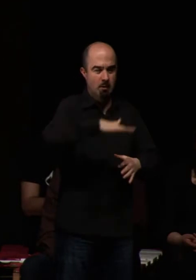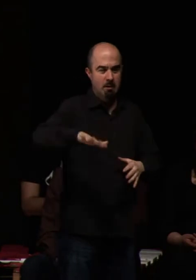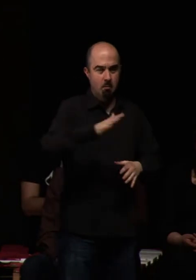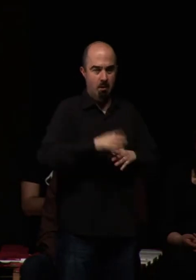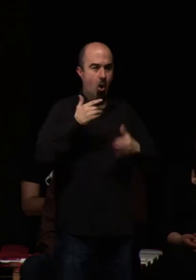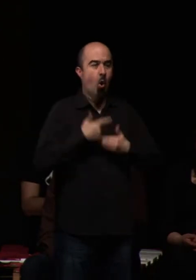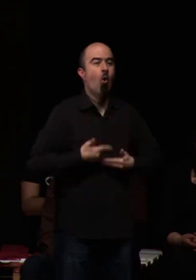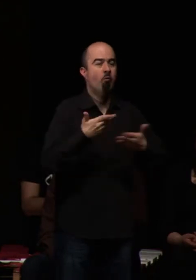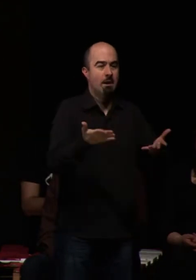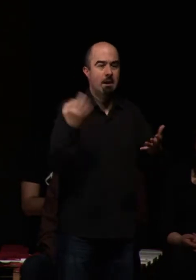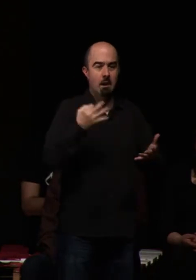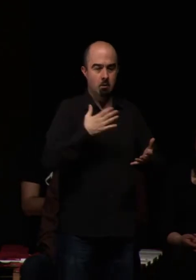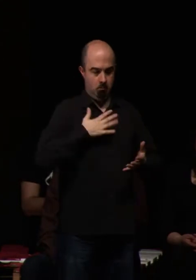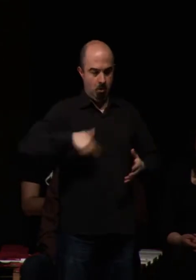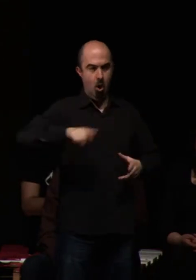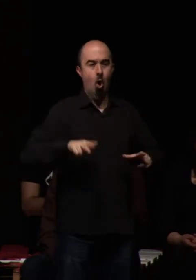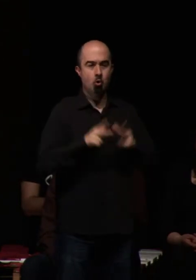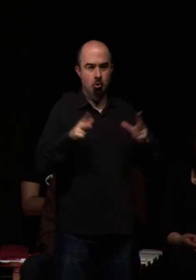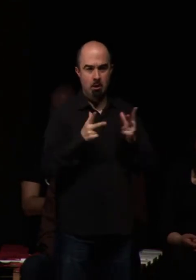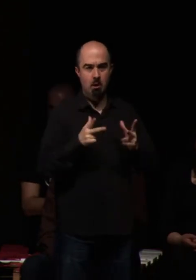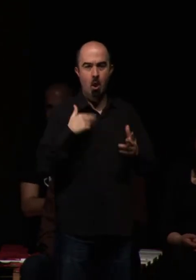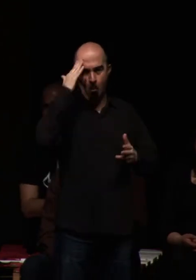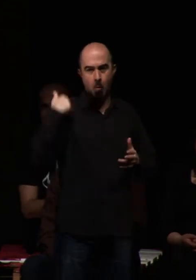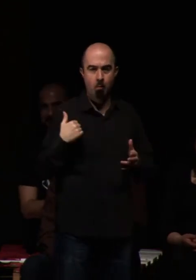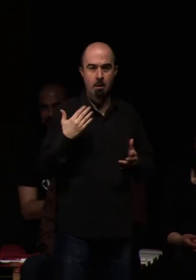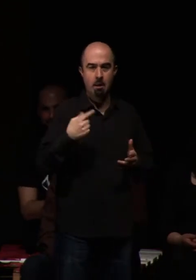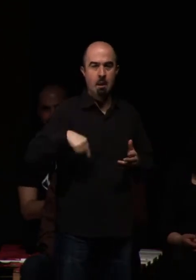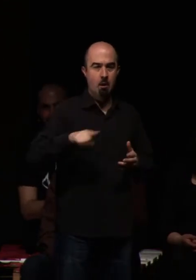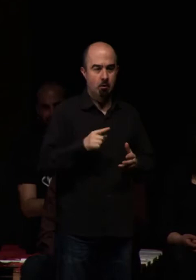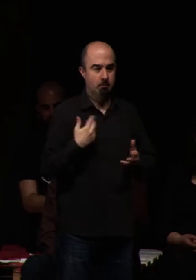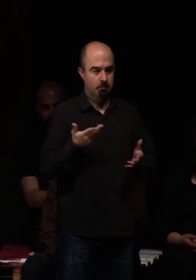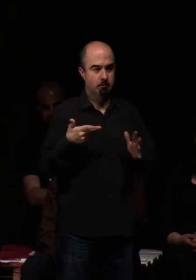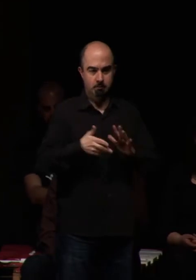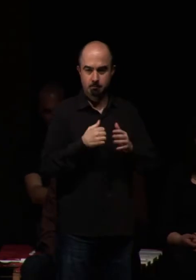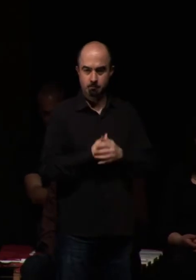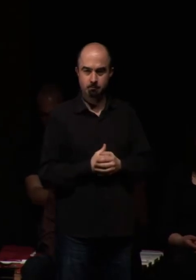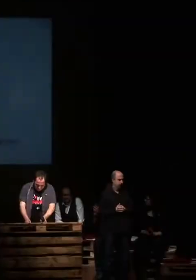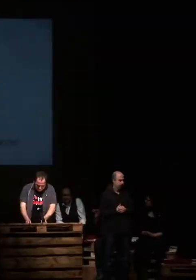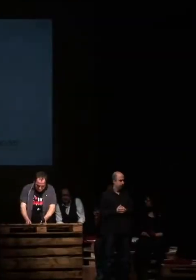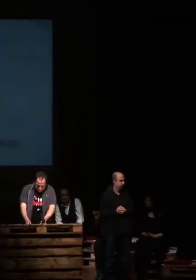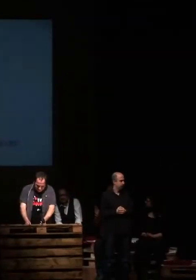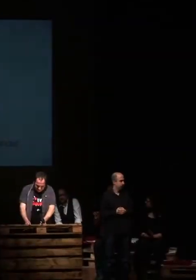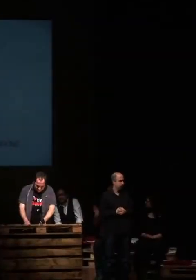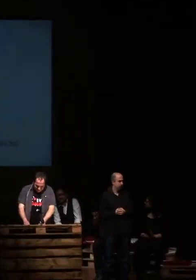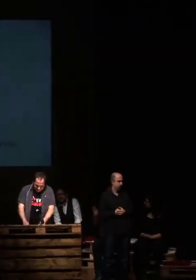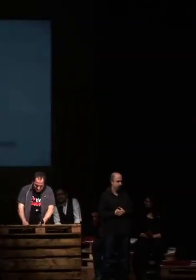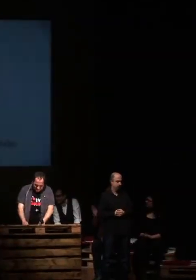la nostra confiança és en la nostra societat, en el nostre poble i en la nostra gent.